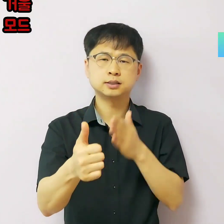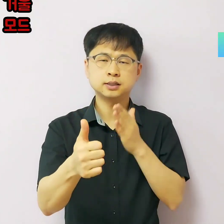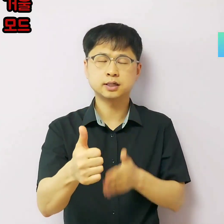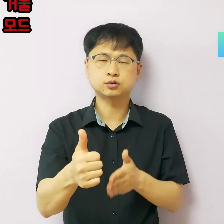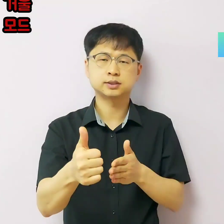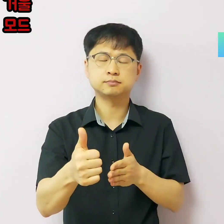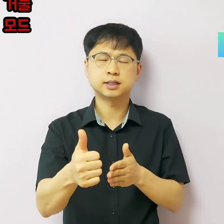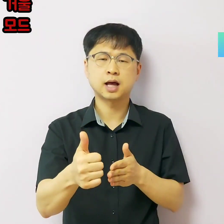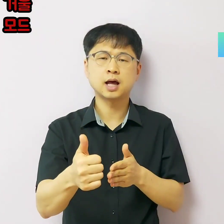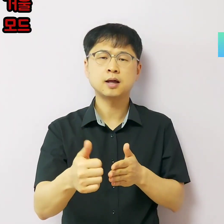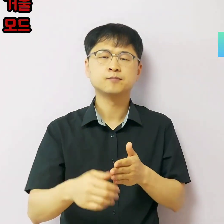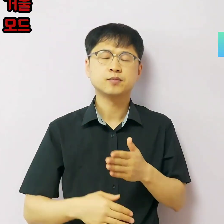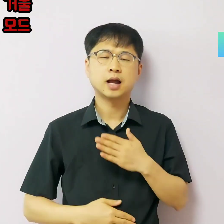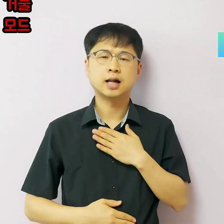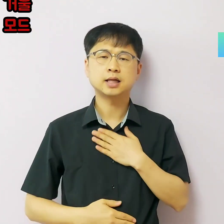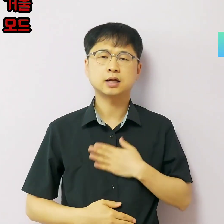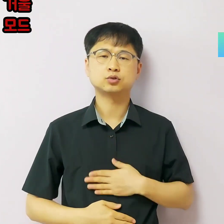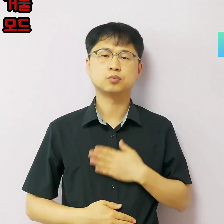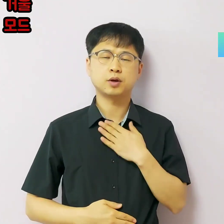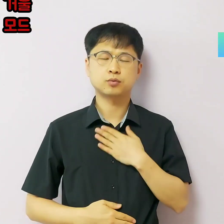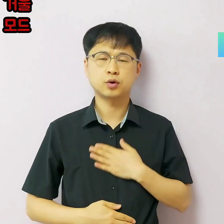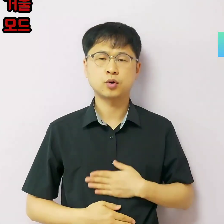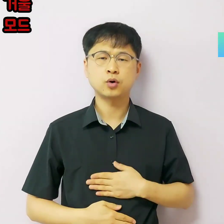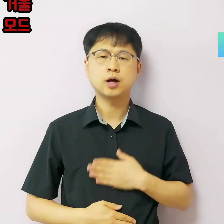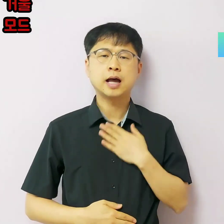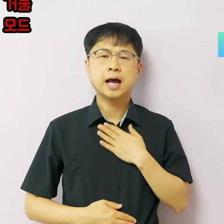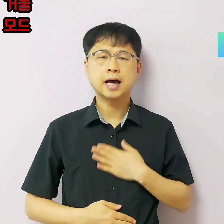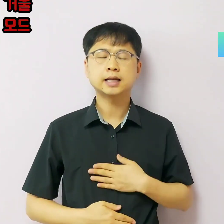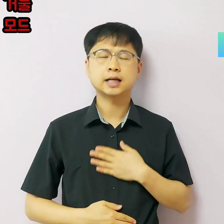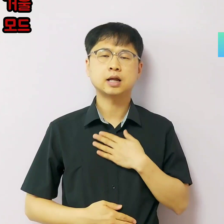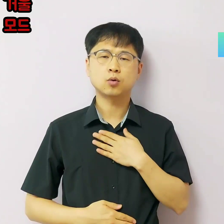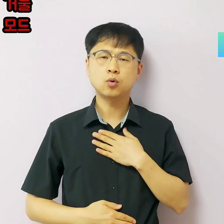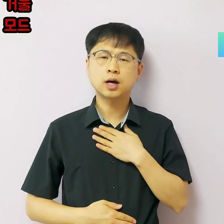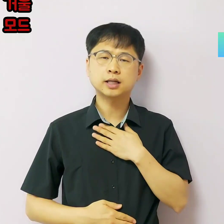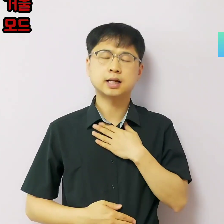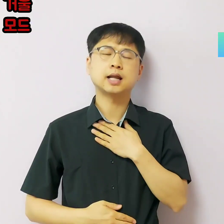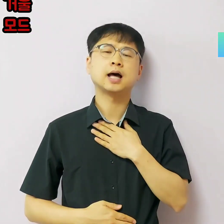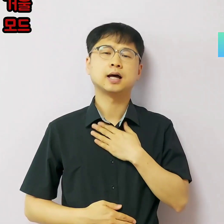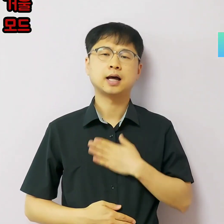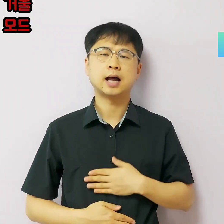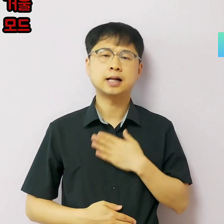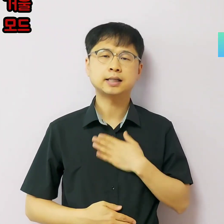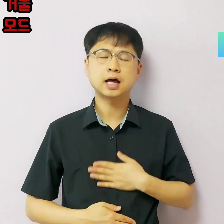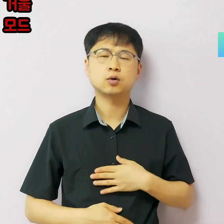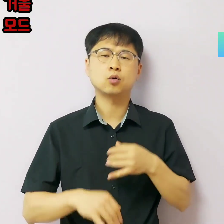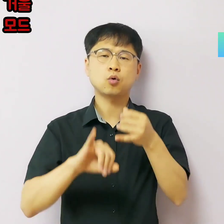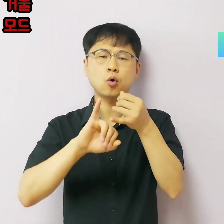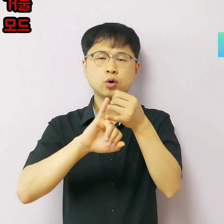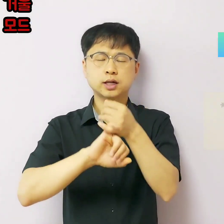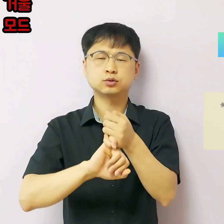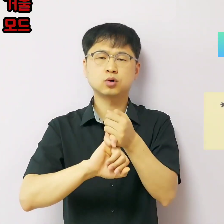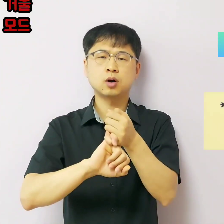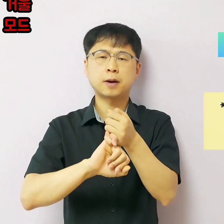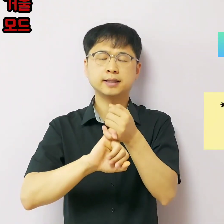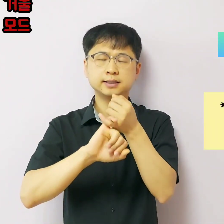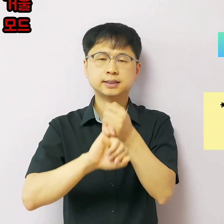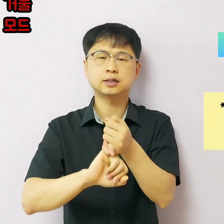부탁을 해주었습니다. 알다라는 수어 배웠고요. 알아달라, 꼭 알아달라. 알다 하고 꼭이란 수어, 반드시란